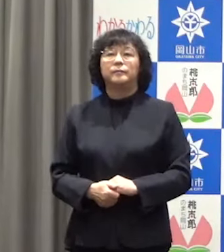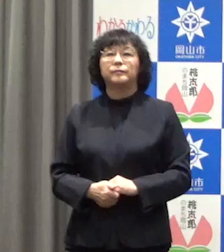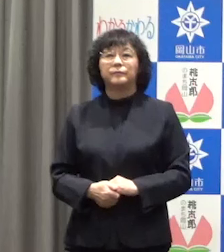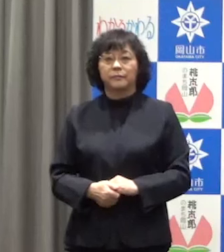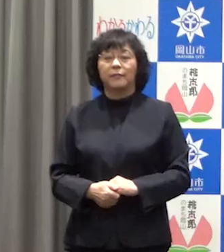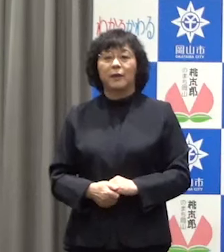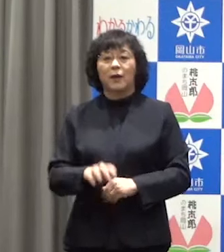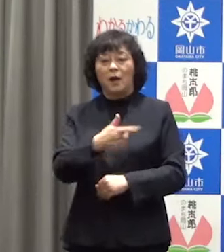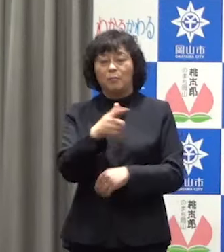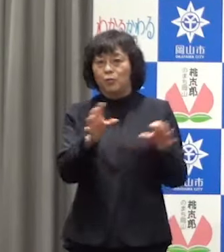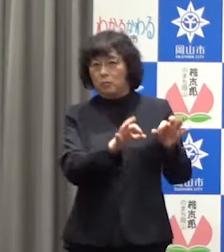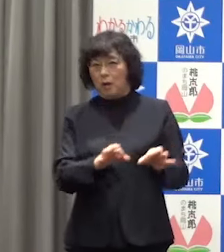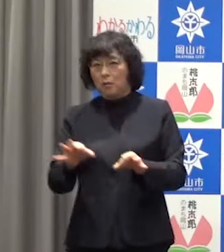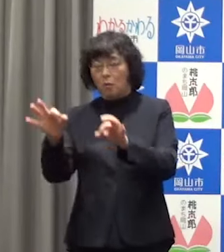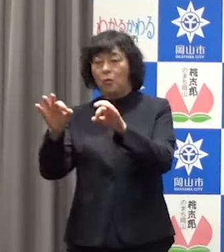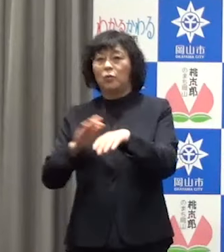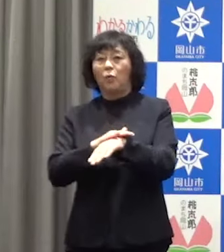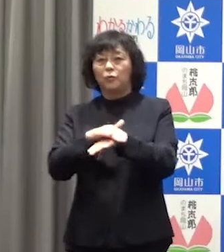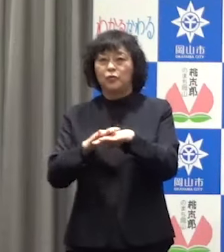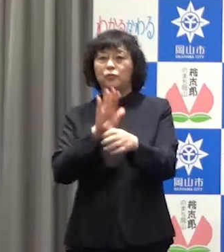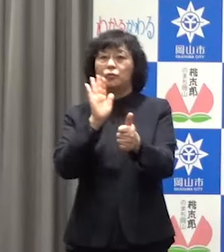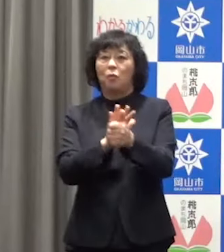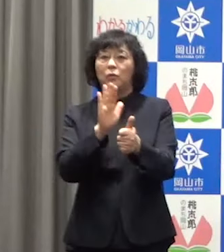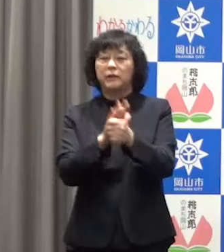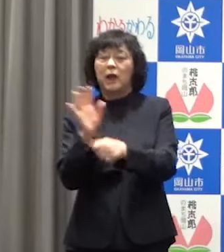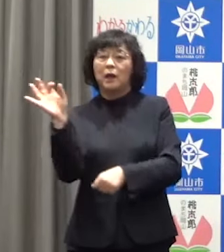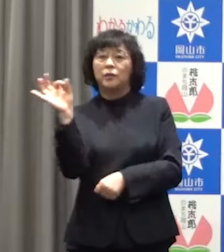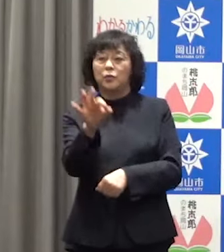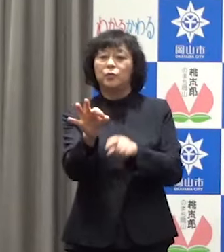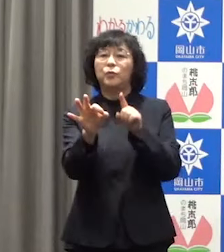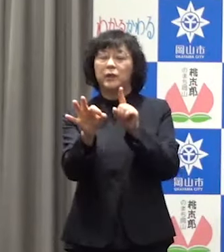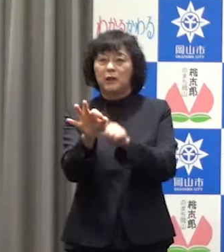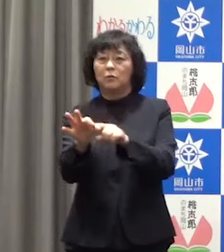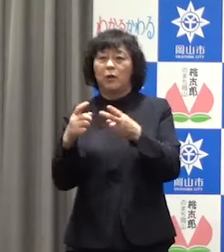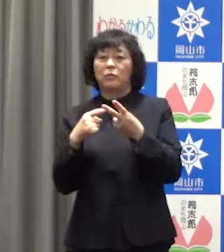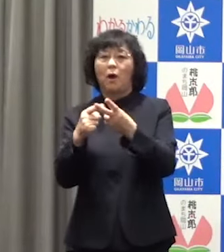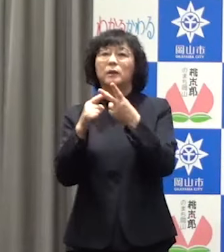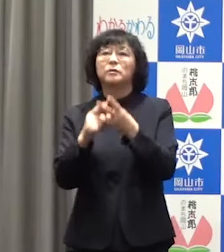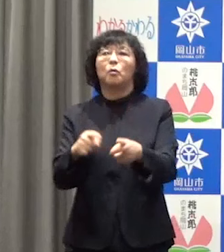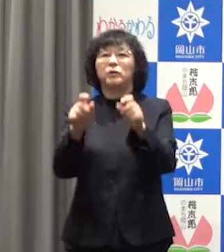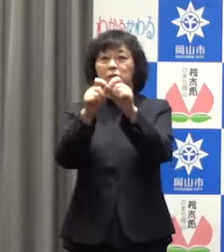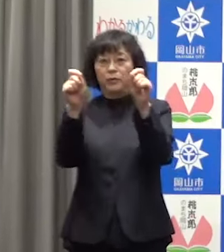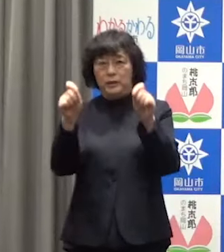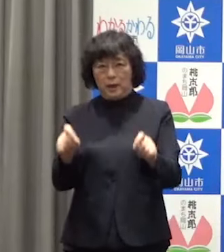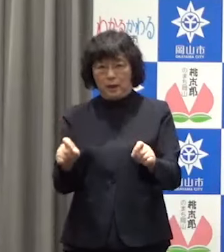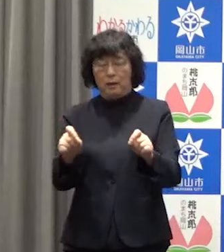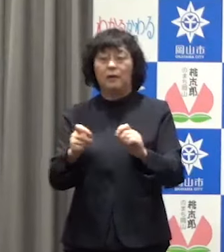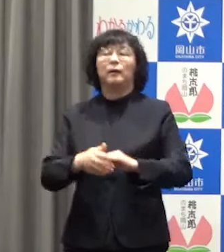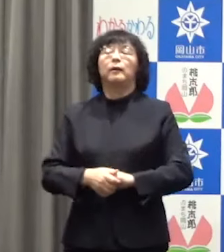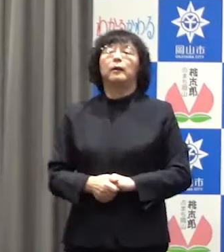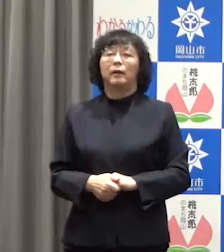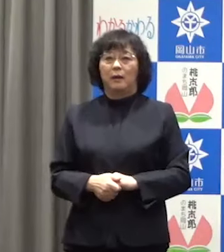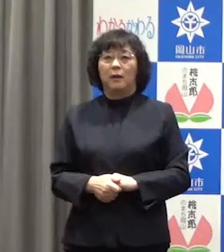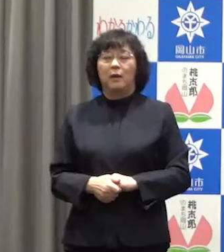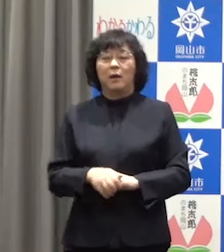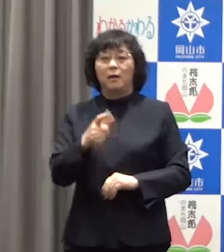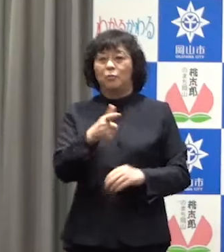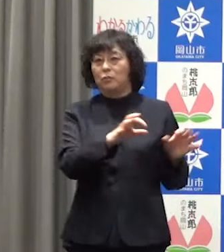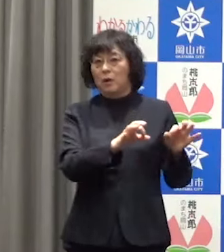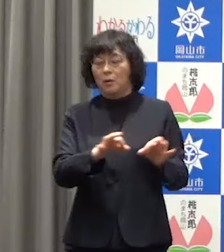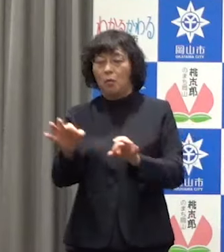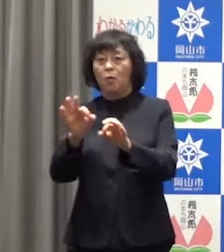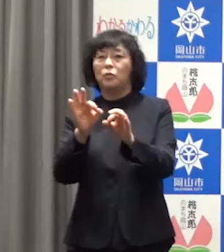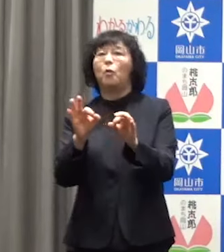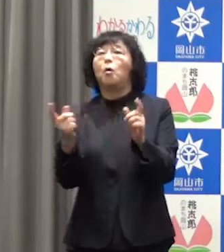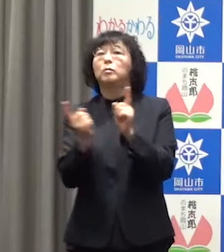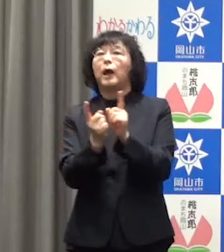物価高騰重点支援給付金の通知発送等についてであります。物価高騰対策の